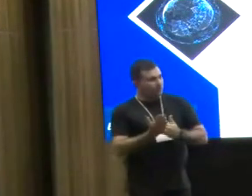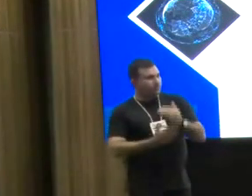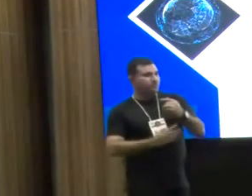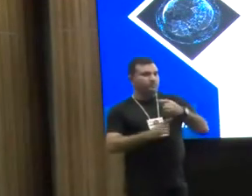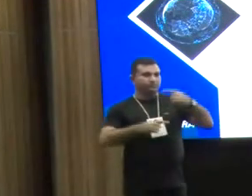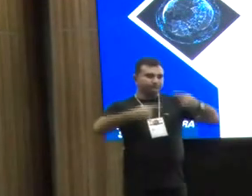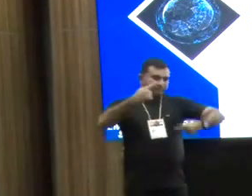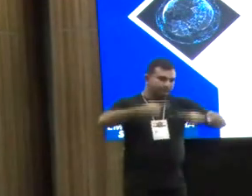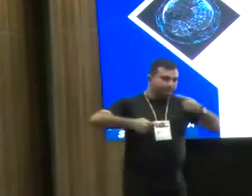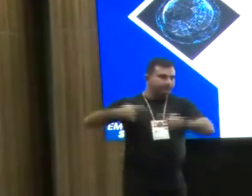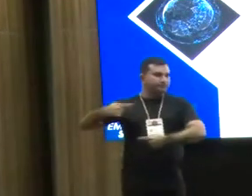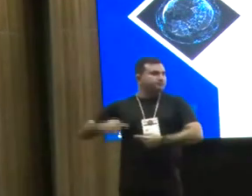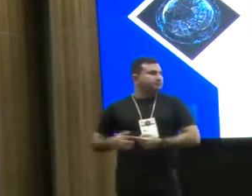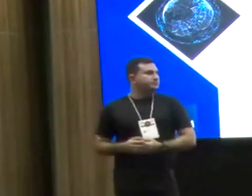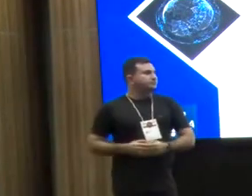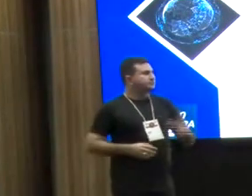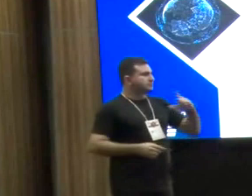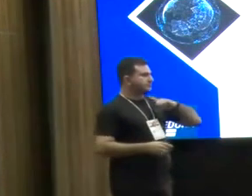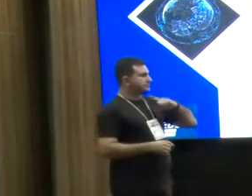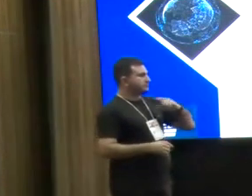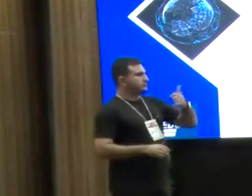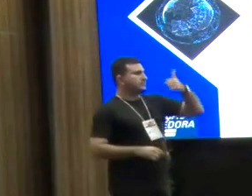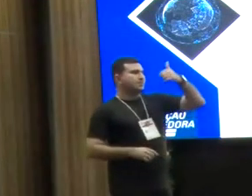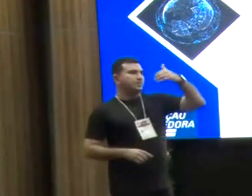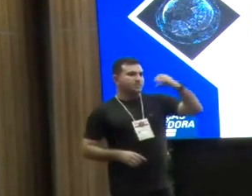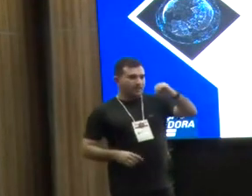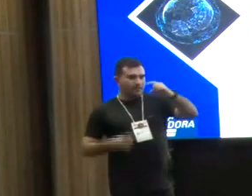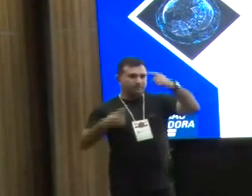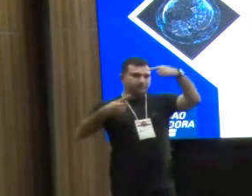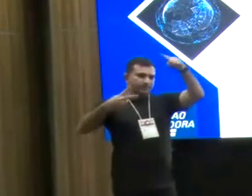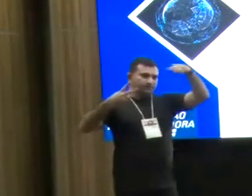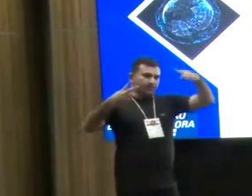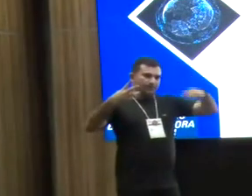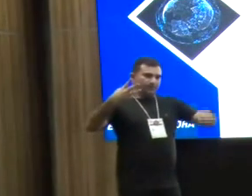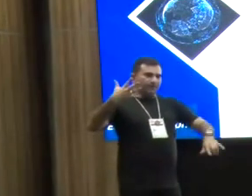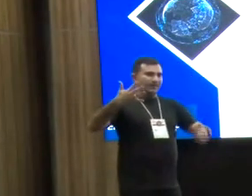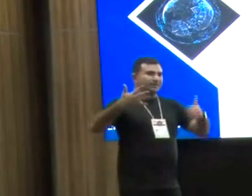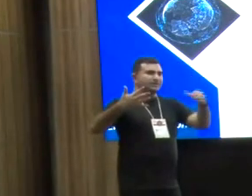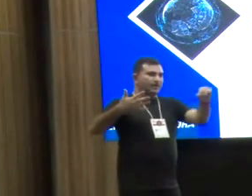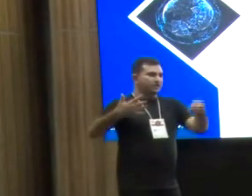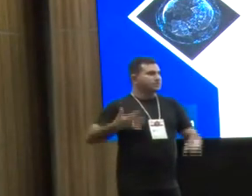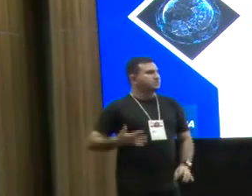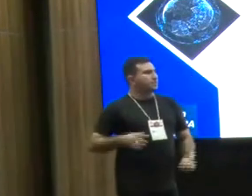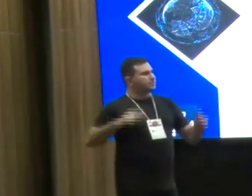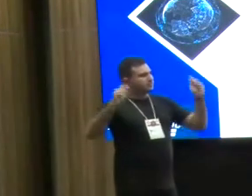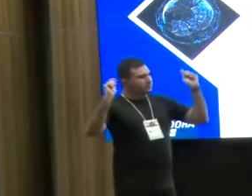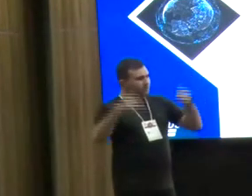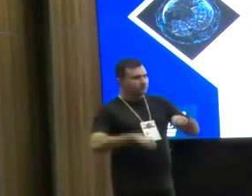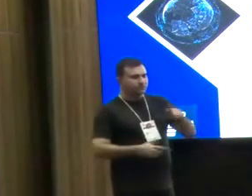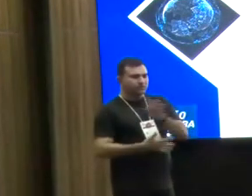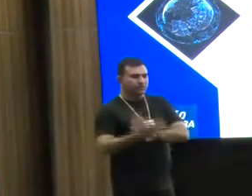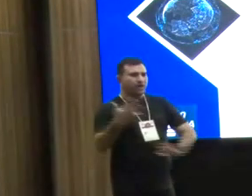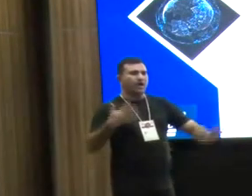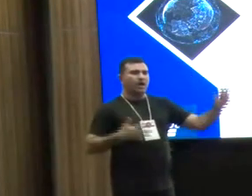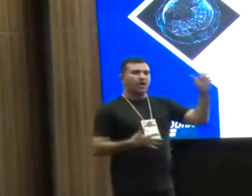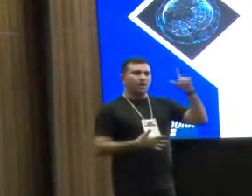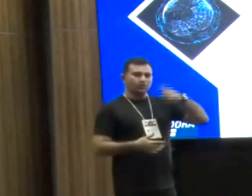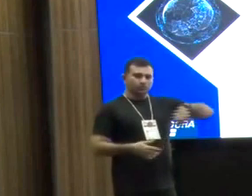ela traz 10 competências gerais, que são uma riqueza para